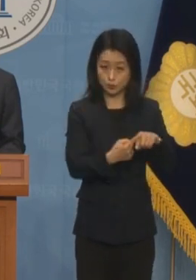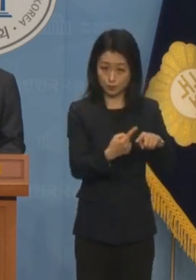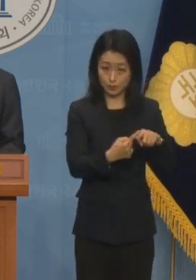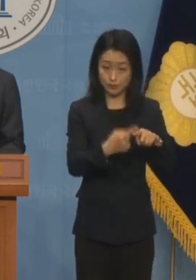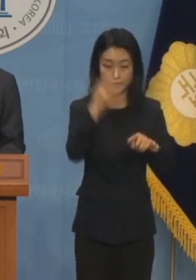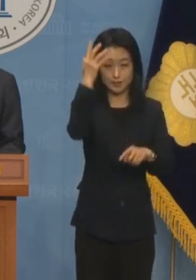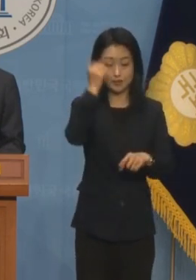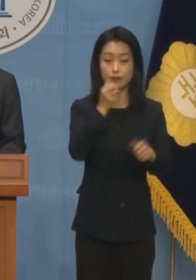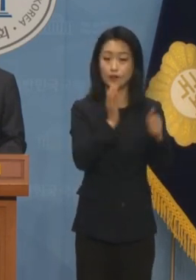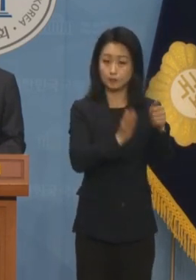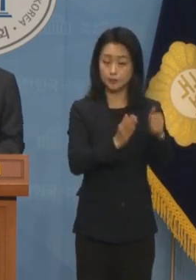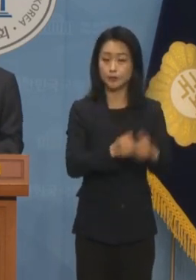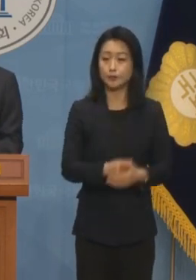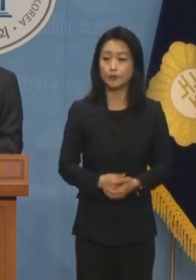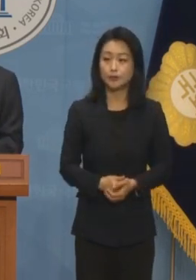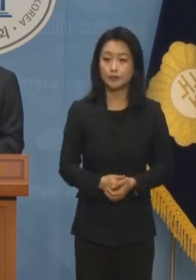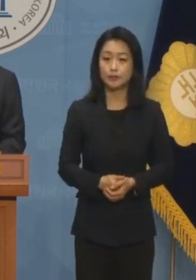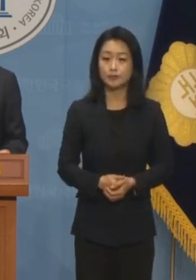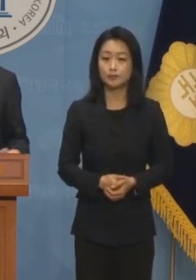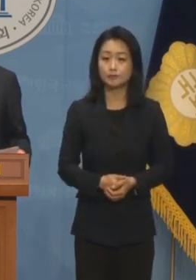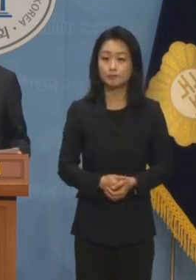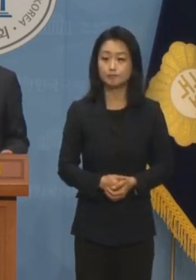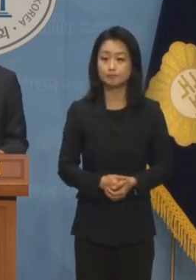명심하기 바랍니다.